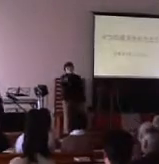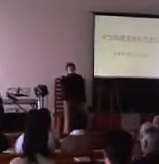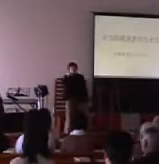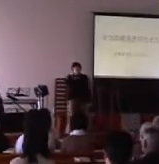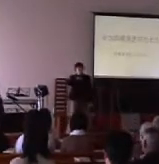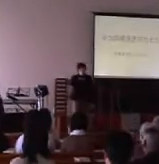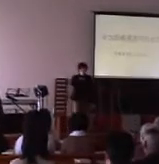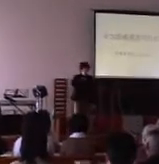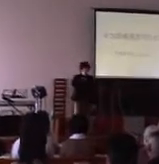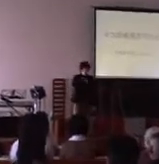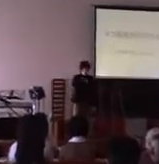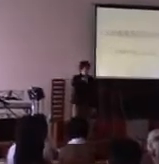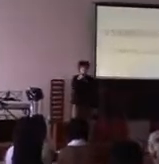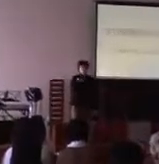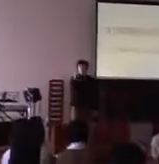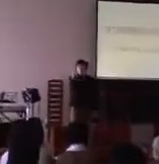素晴らしいと思います。